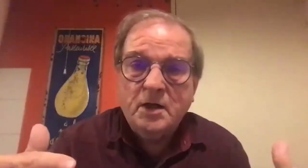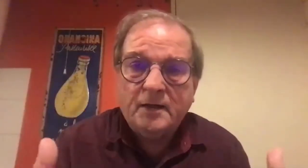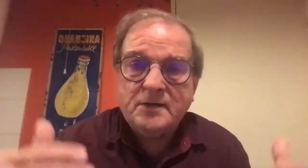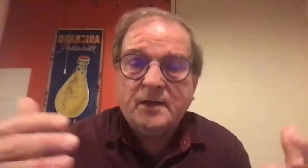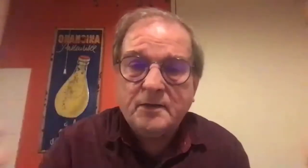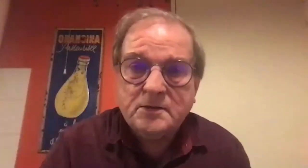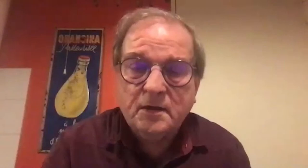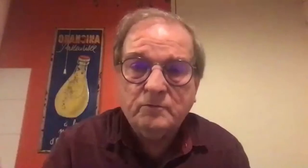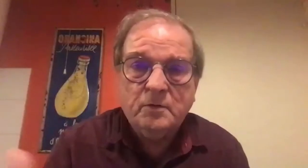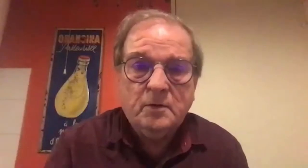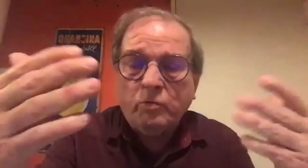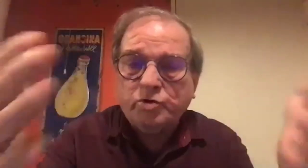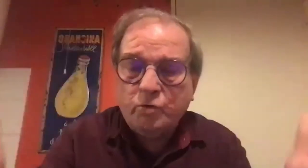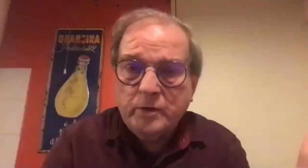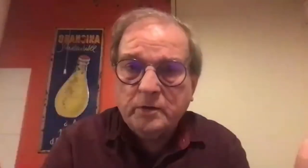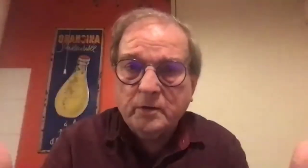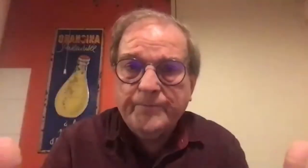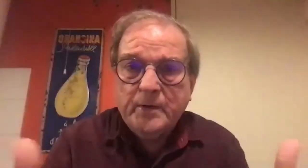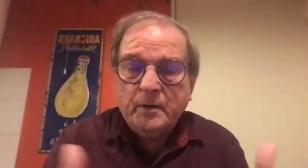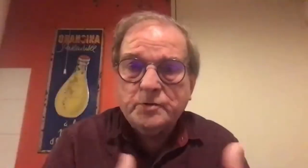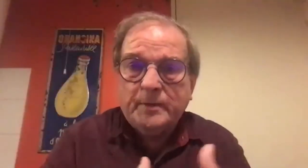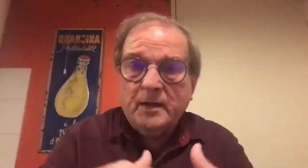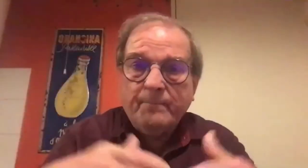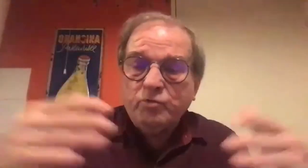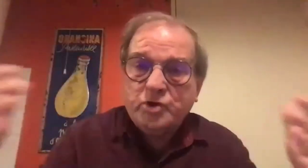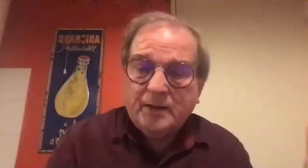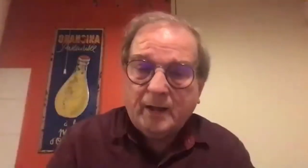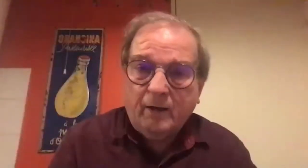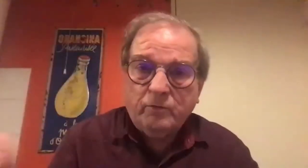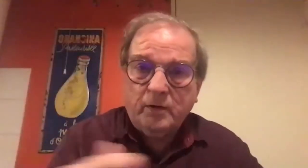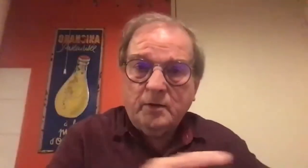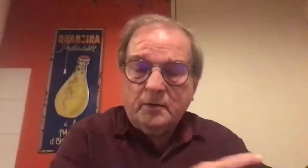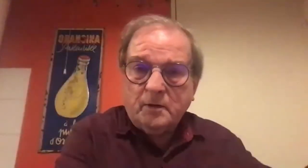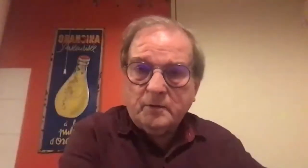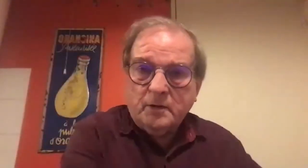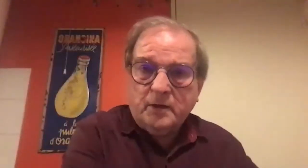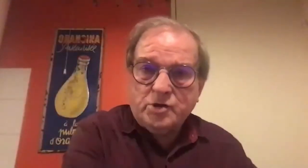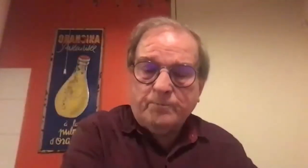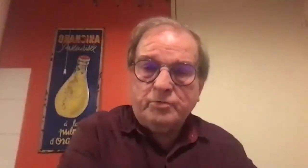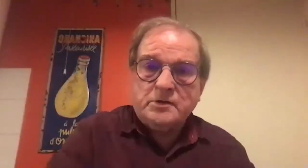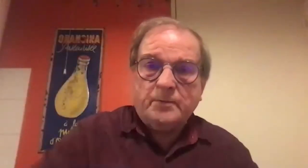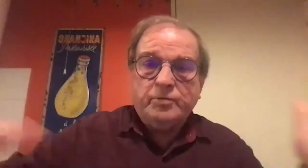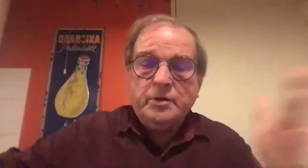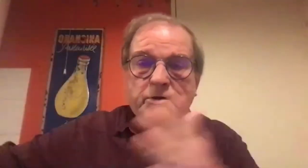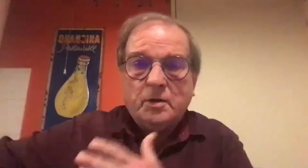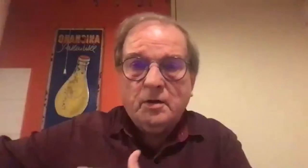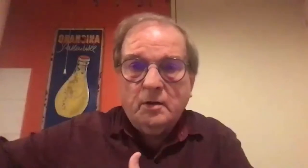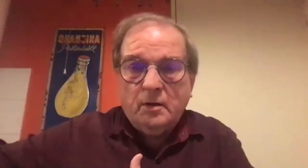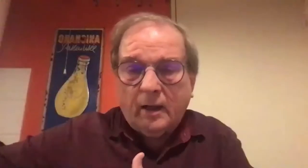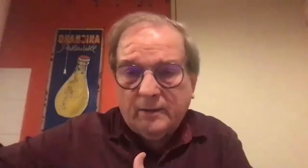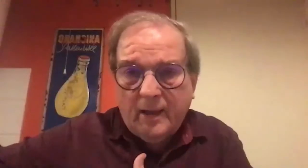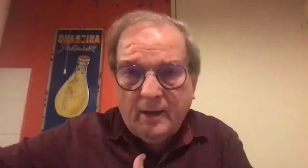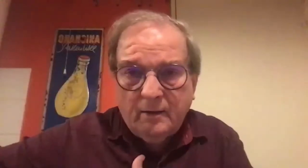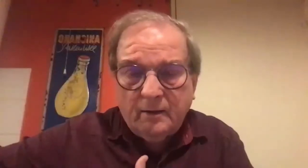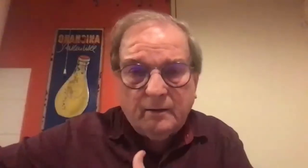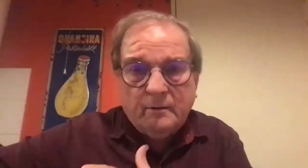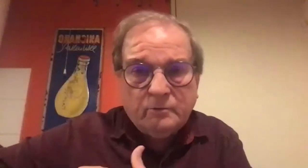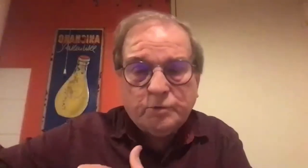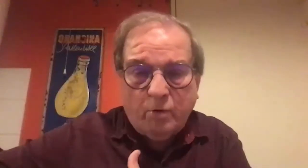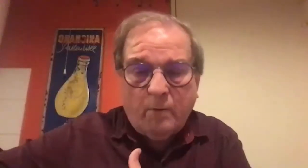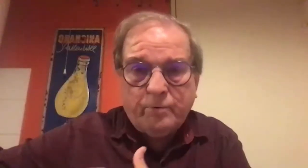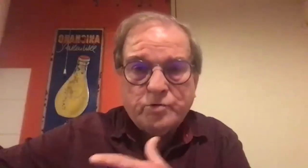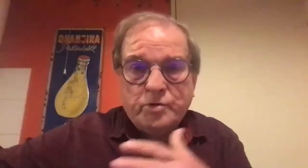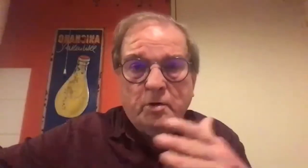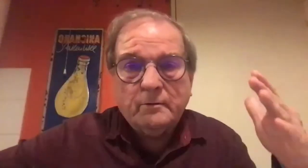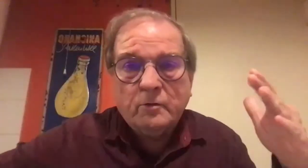viés, essa tradição construída de maneira multilateral, né? Desde a polícia política até